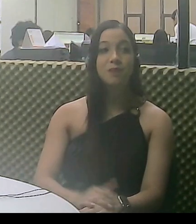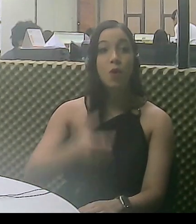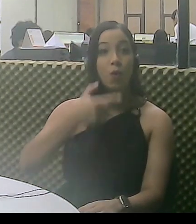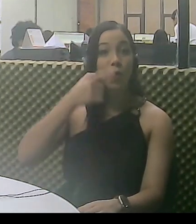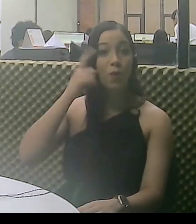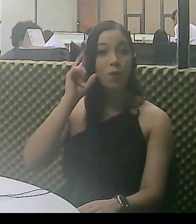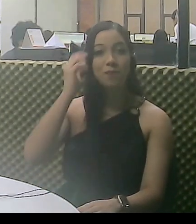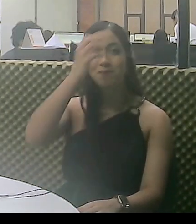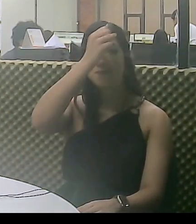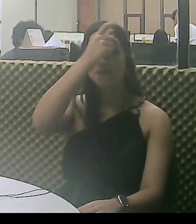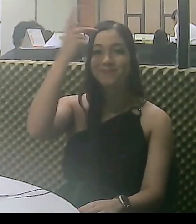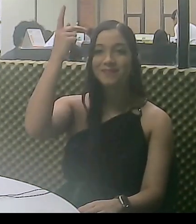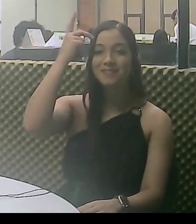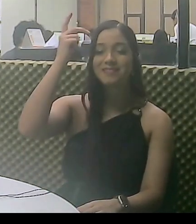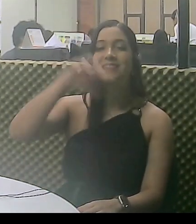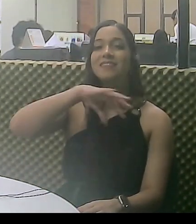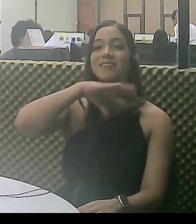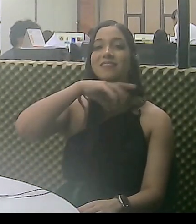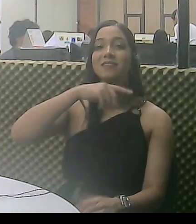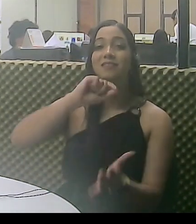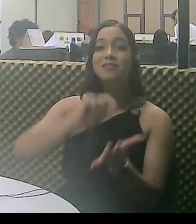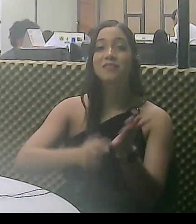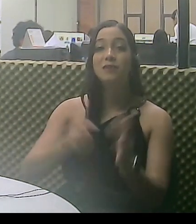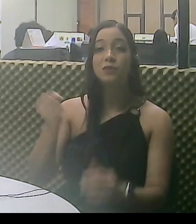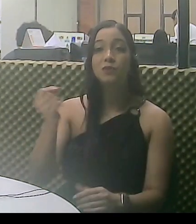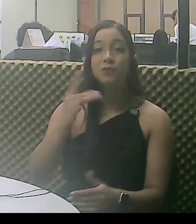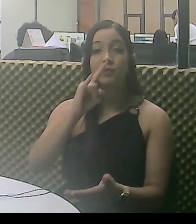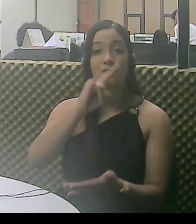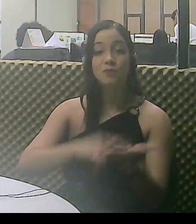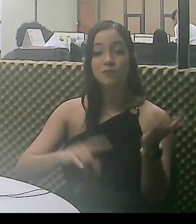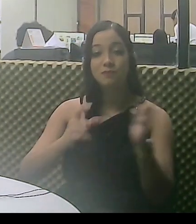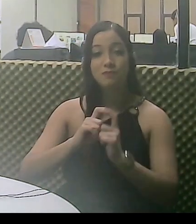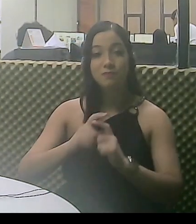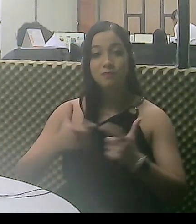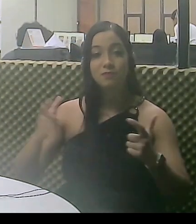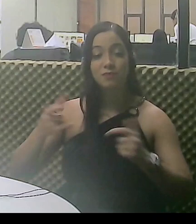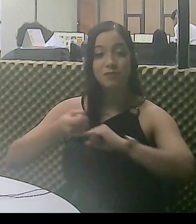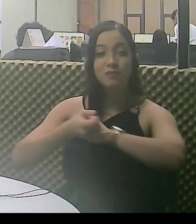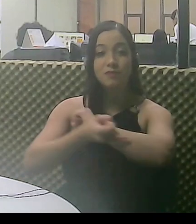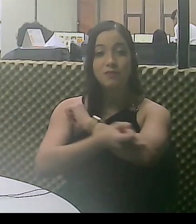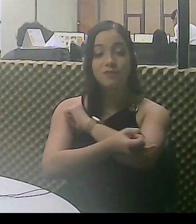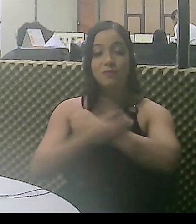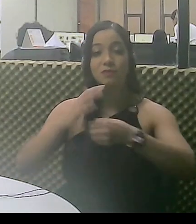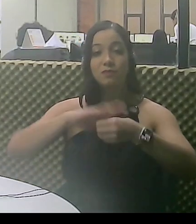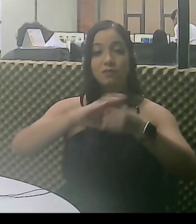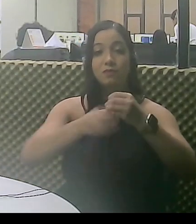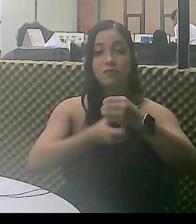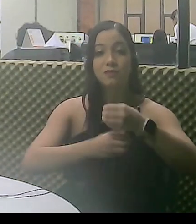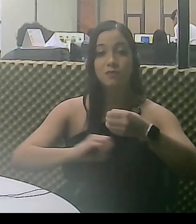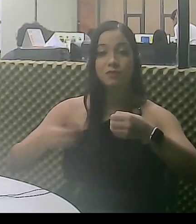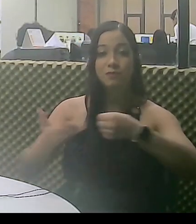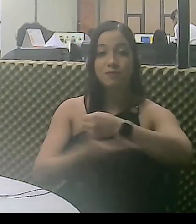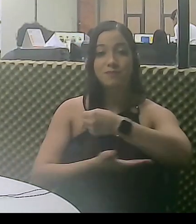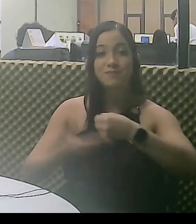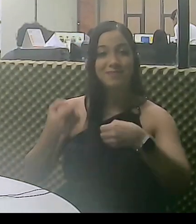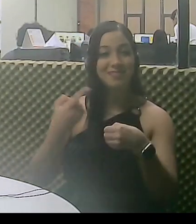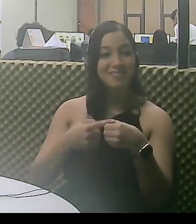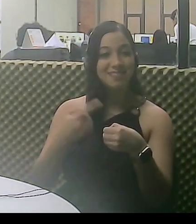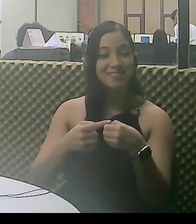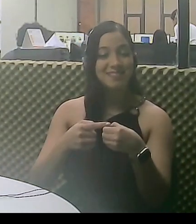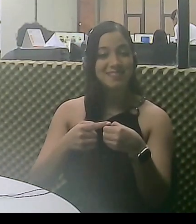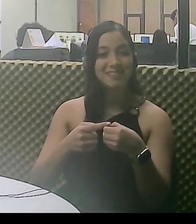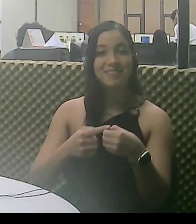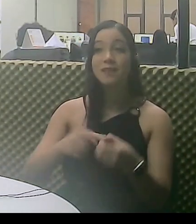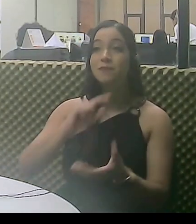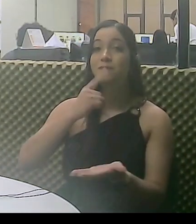Ontem, o prefeito Odelmo Leão assinou um novo contrato para ampliar a infraestrutura em saneamento básico na cidade. Por